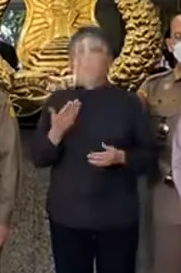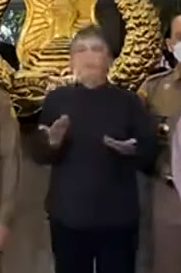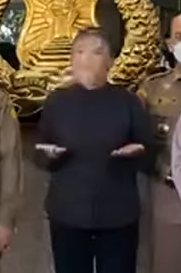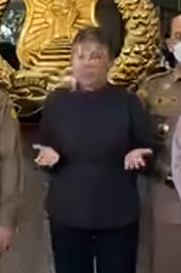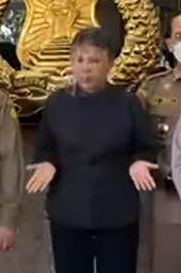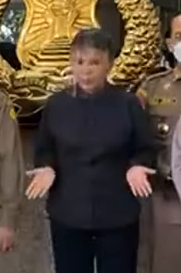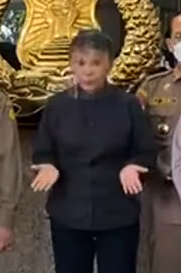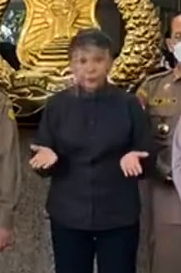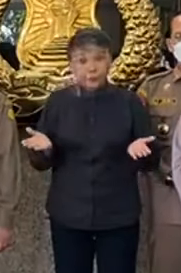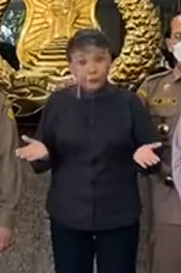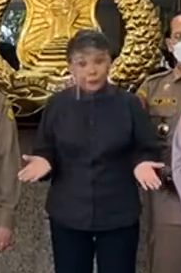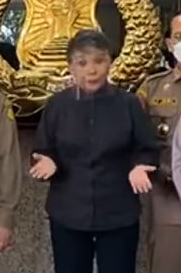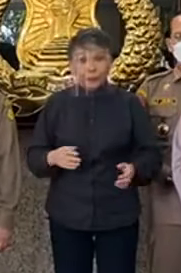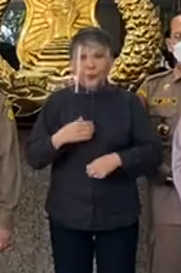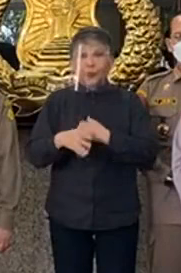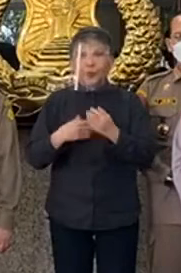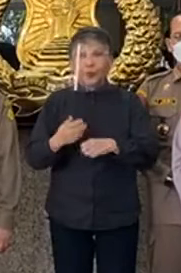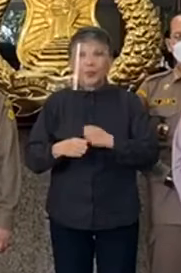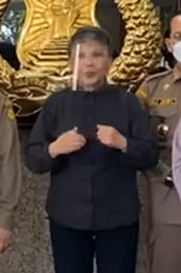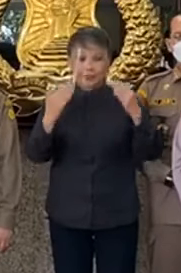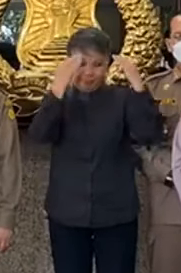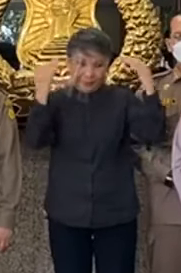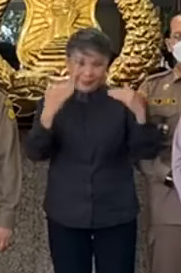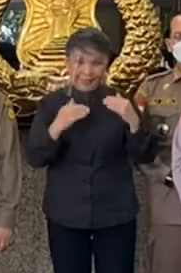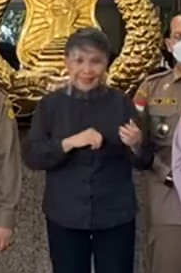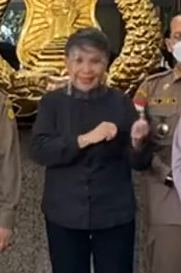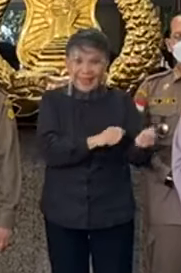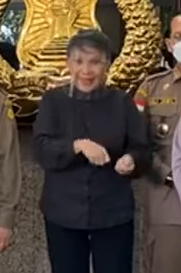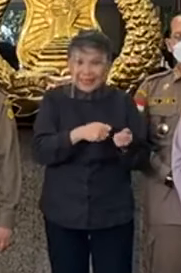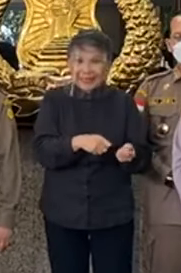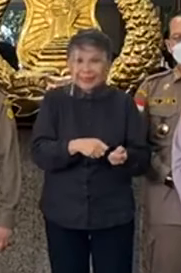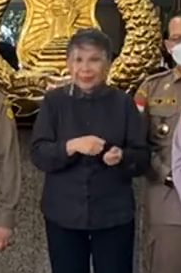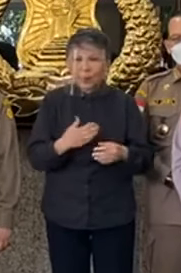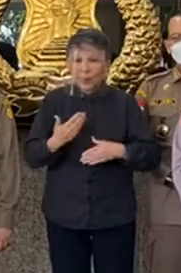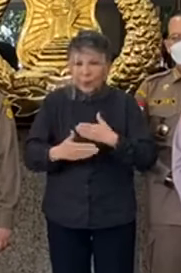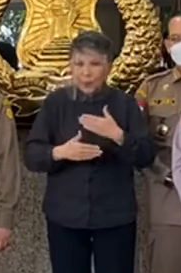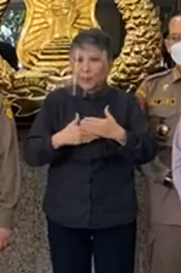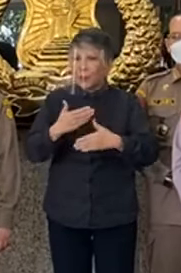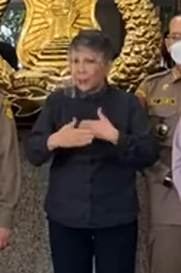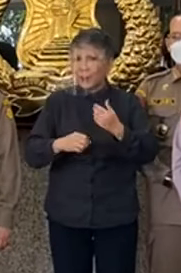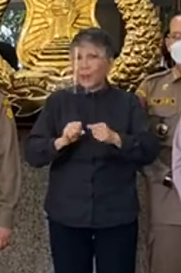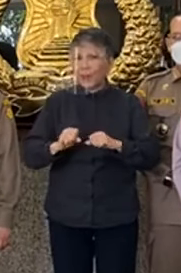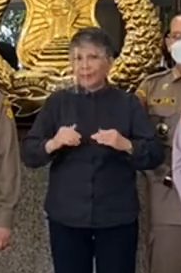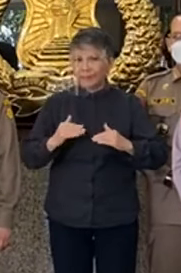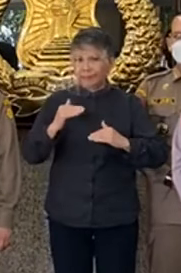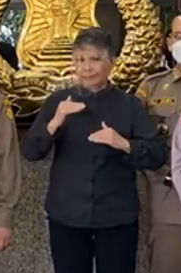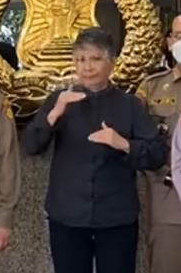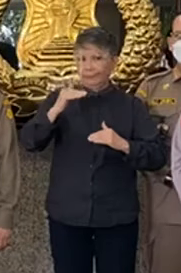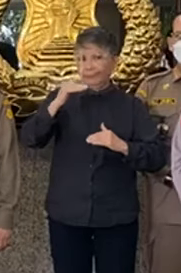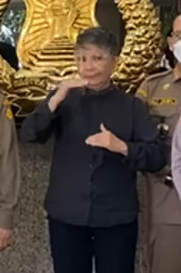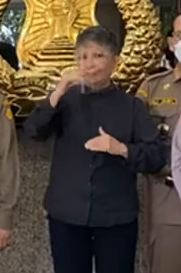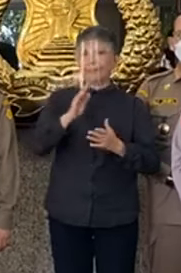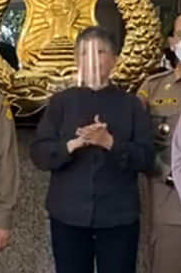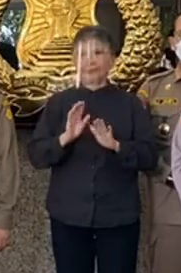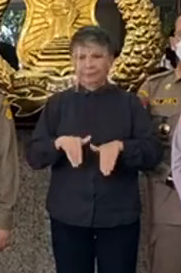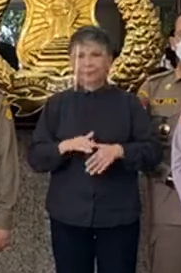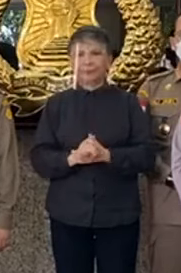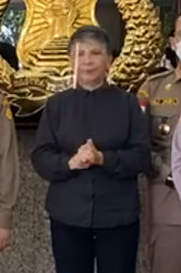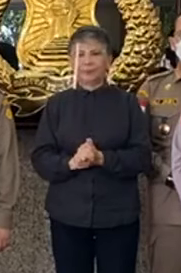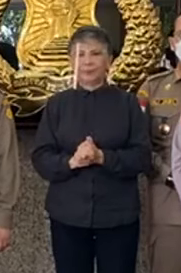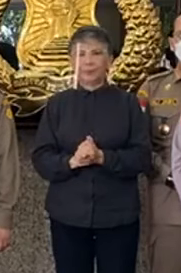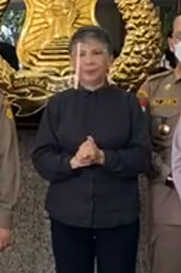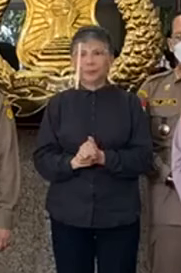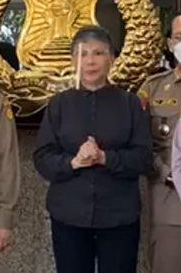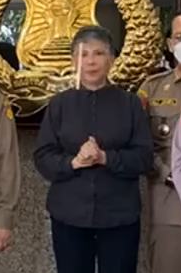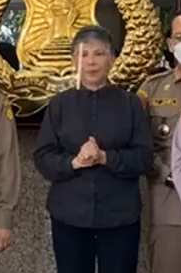agar produktivitas pertanian semakin hari menjadi semakin meningkat. Apalagi